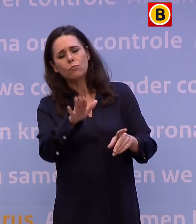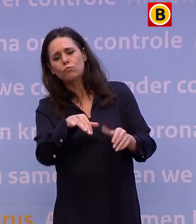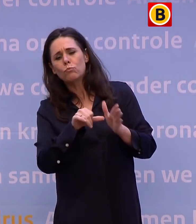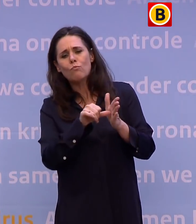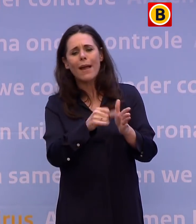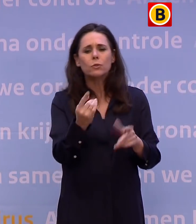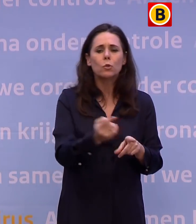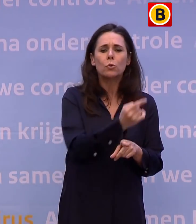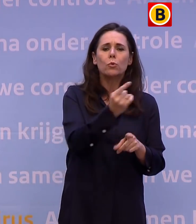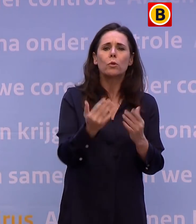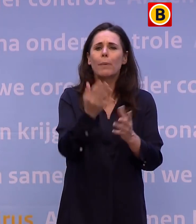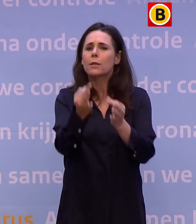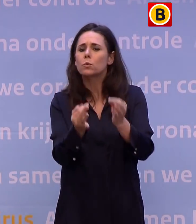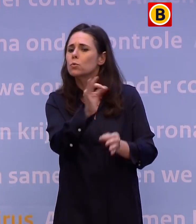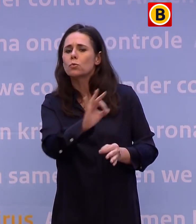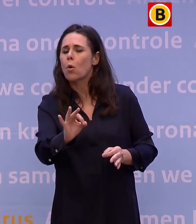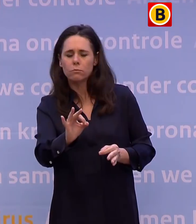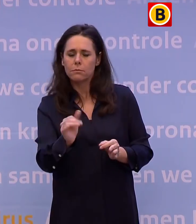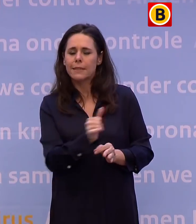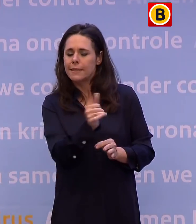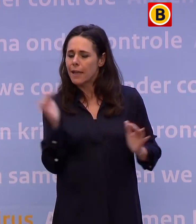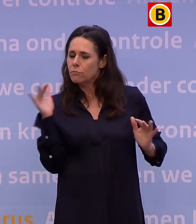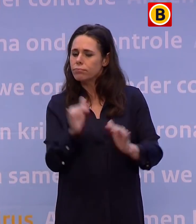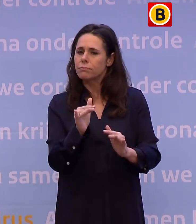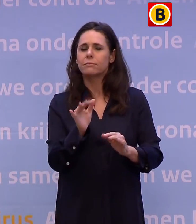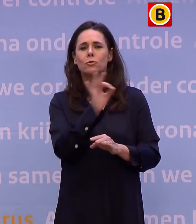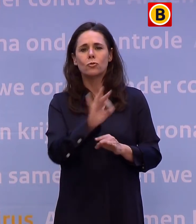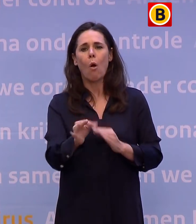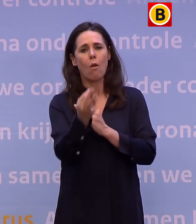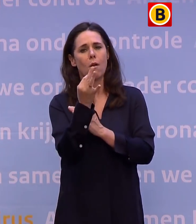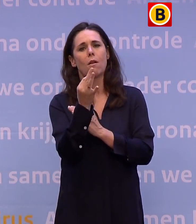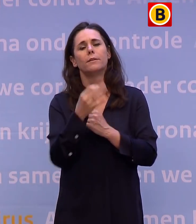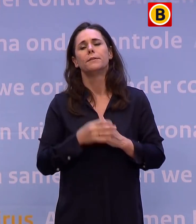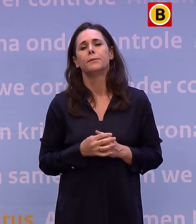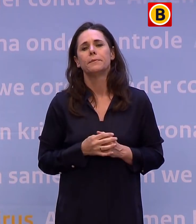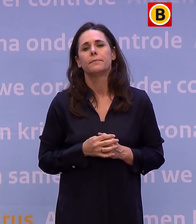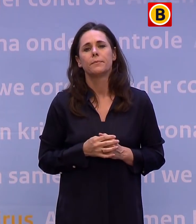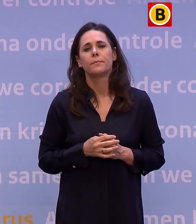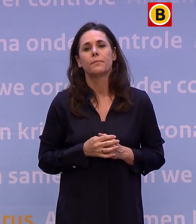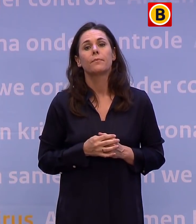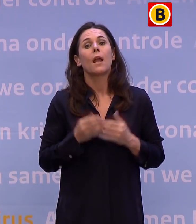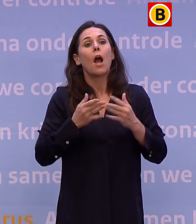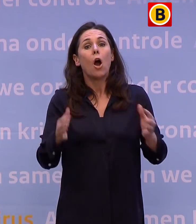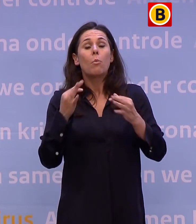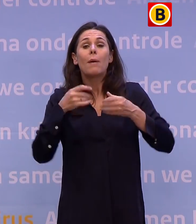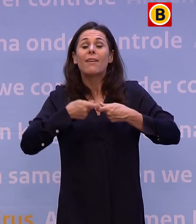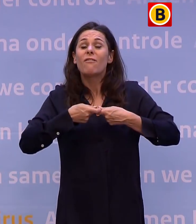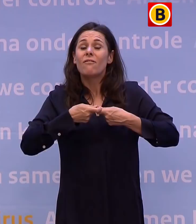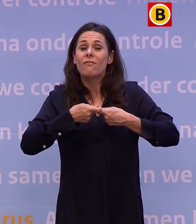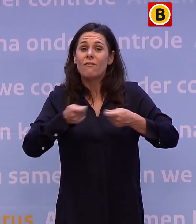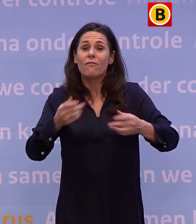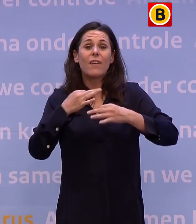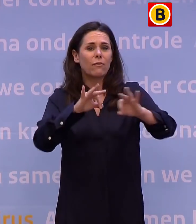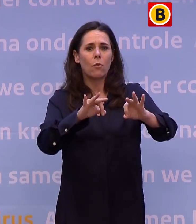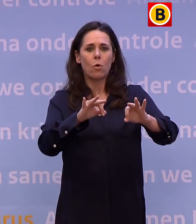mentoruurtje of een paar toetsen op school. En verder is het belangrijk dat het openbaar vervoer niet overbelast raakt als